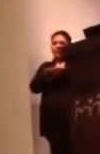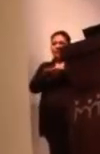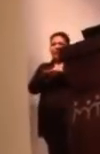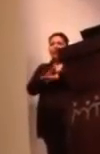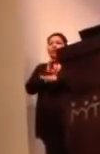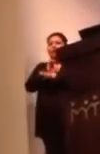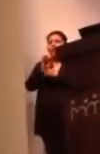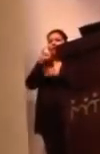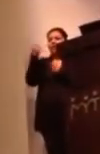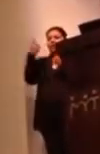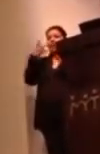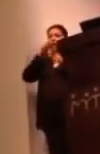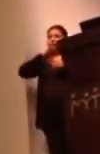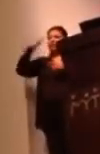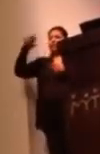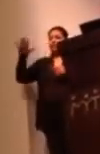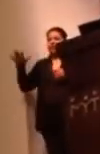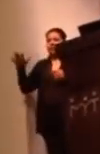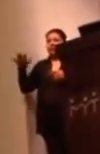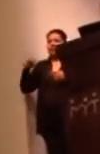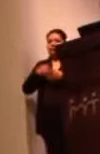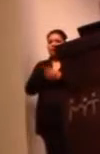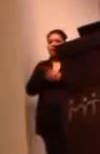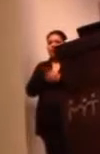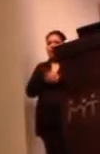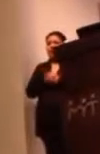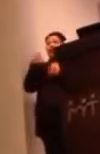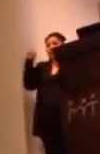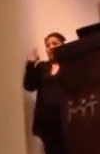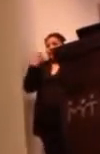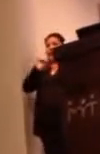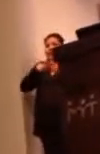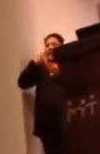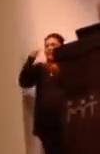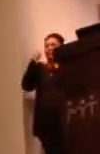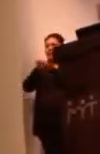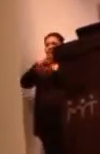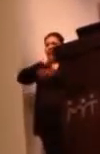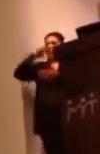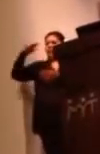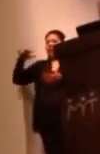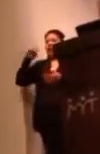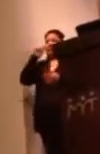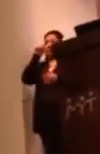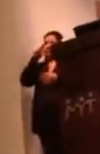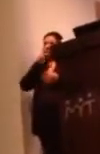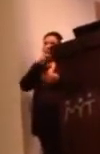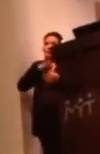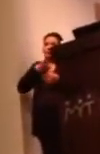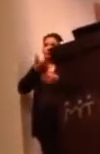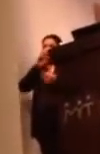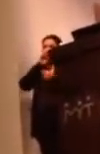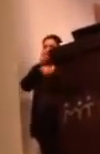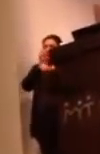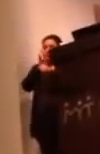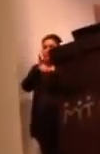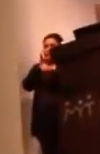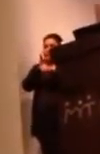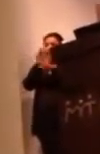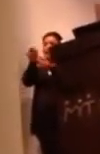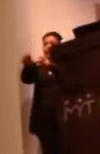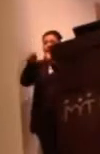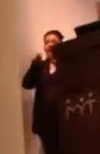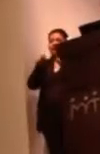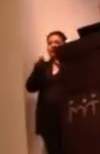Entonces alguien tiene que ser adulto, ¿no? Como dice Fernando Sabater, alguien tiene que ser adulto y en este caso te tocó a ti. Por lo cual,